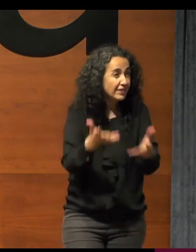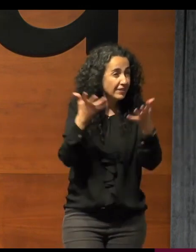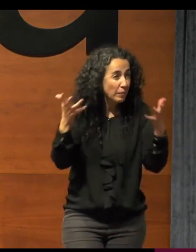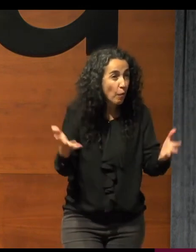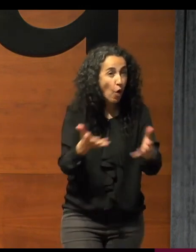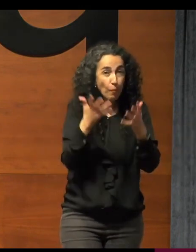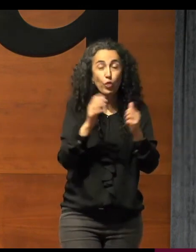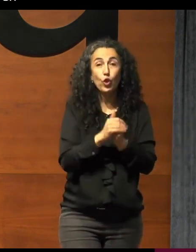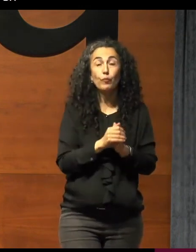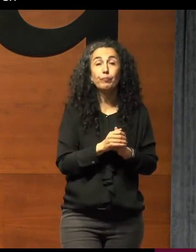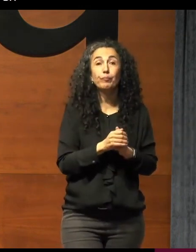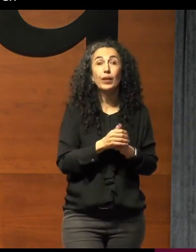1984,